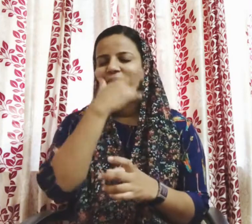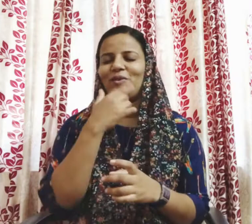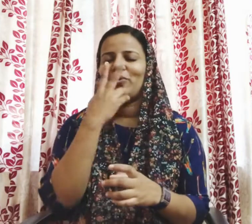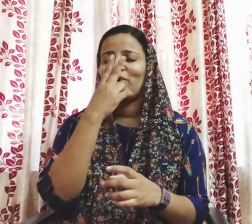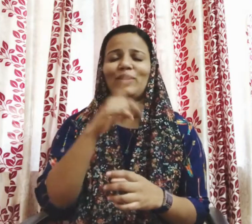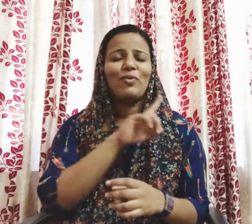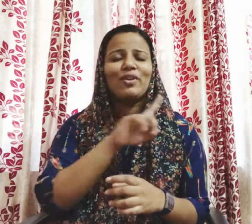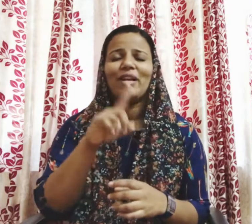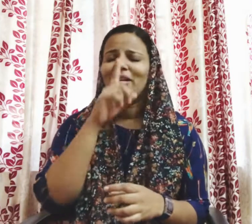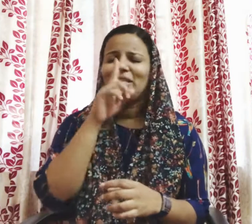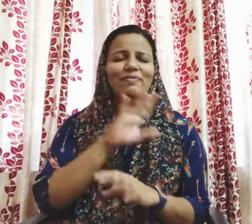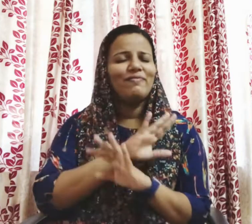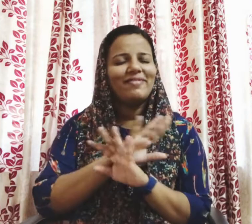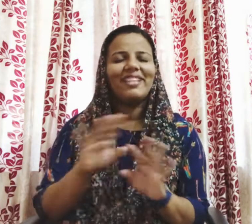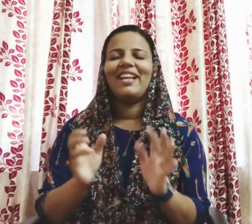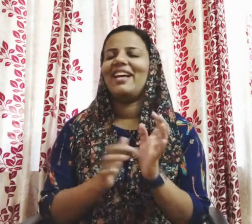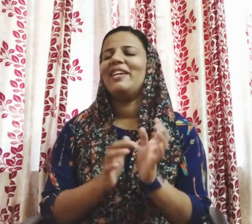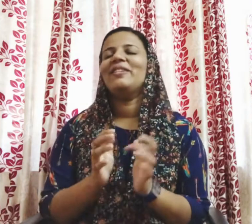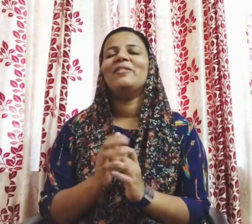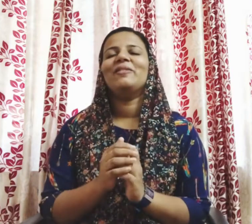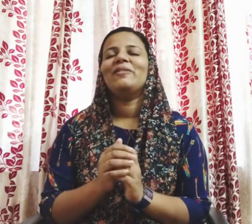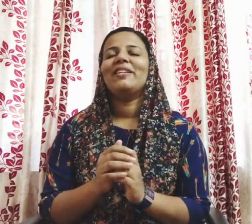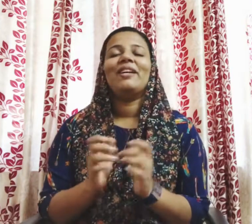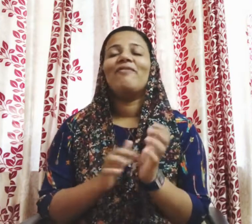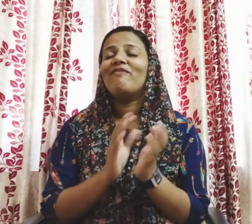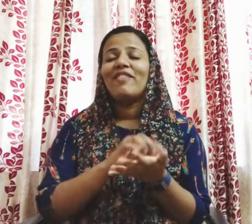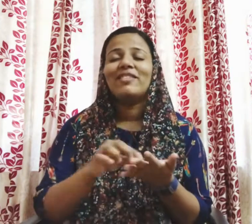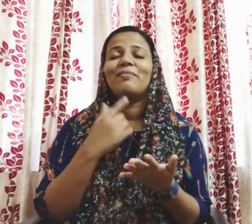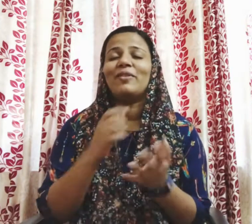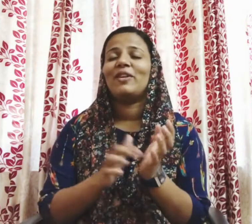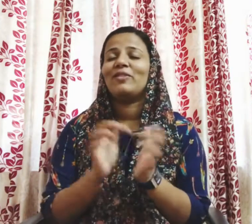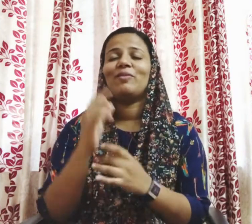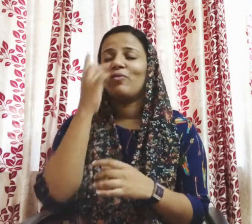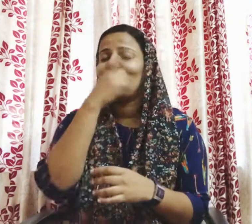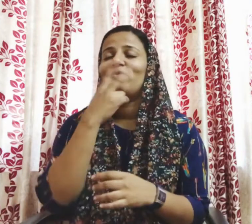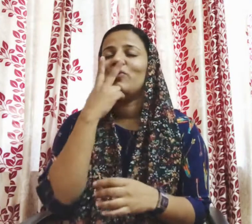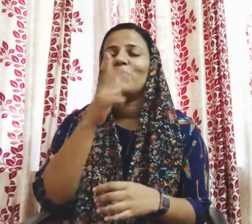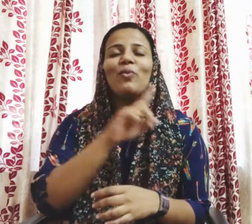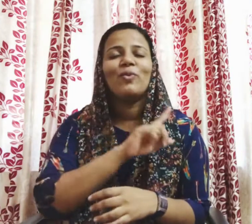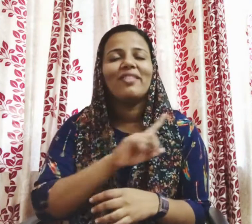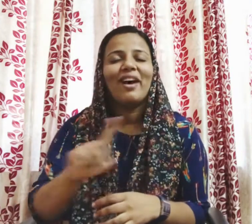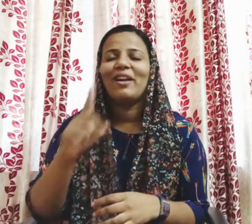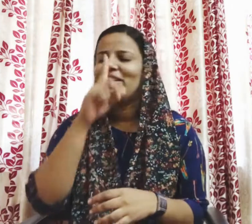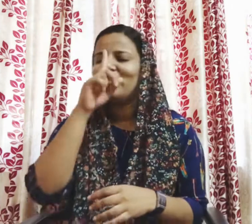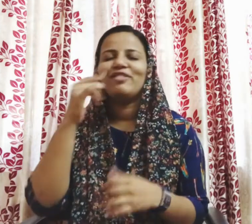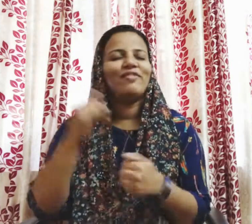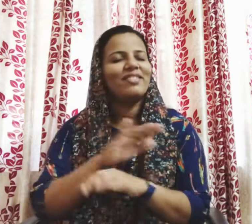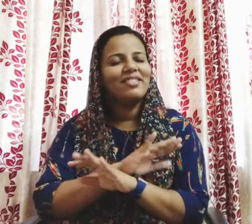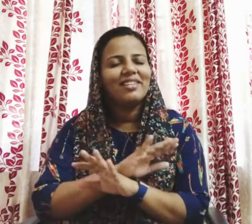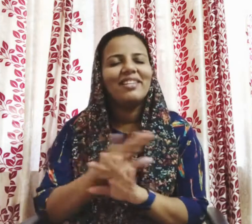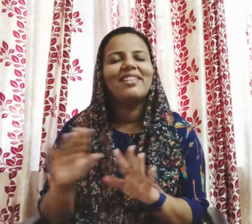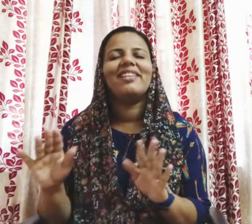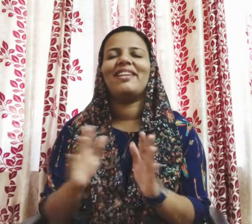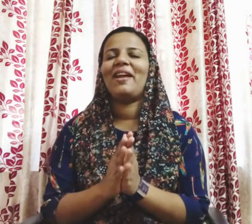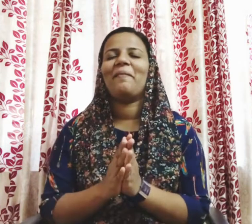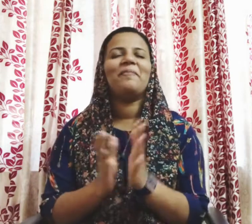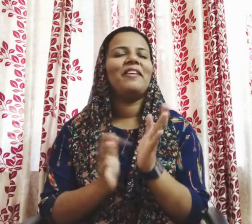നോക്കുമ്പോൾ ഞങ്ങളുടെ മുഖം ലജ്ജിച്ചു പോകത്തില്ലെന്ന് ഞങ്ങൾക്കറിയാം. കാരണം അവങ്കിലേക്ക് നോക്കിയ പ്രകാശിതരായി, അവരുടെ മുഖം ലജ്ജിച്ച ചരിത്രമില്ല.